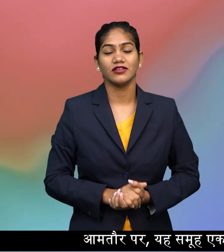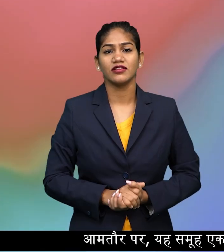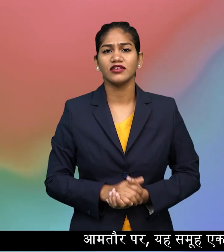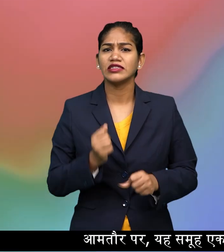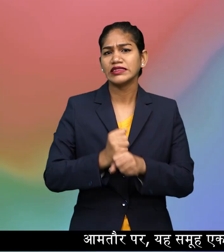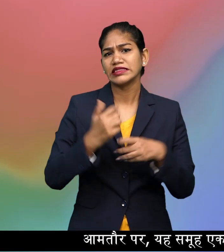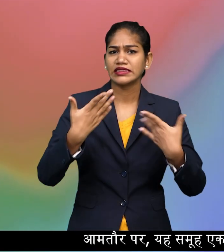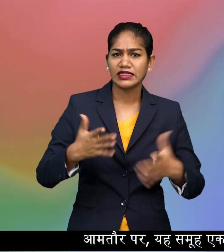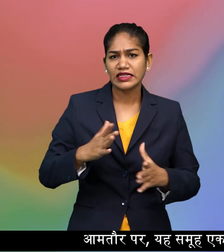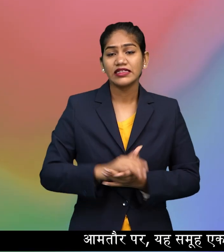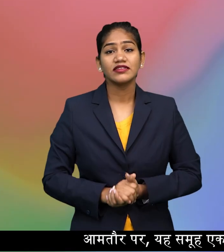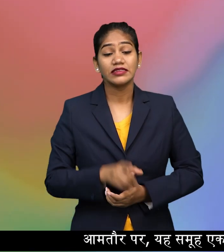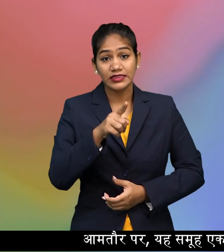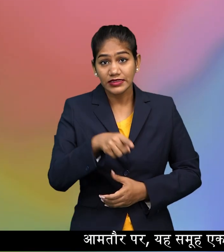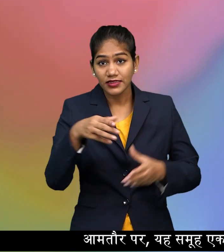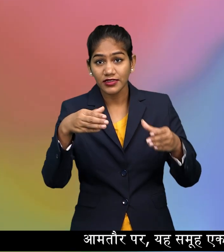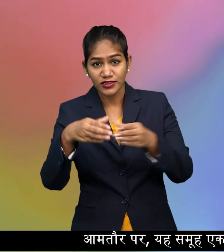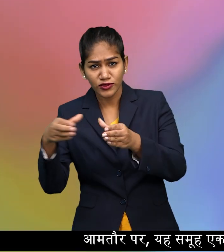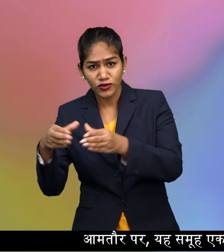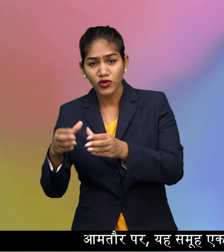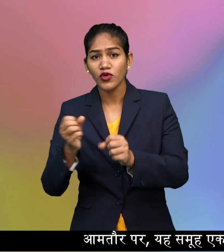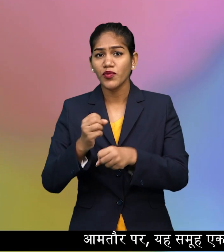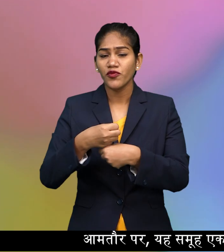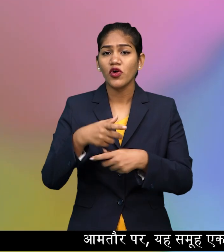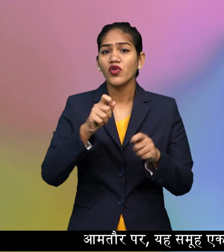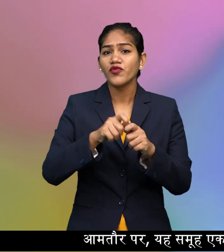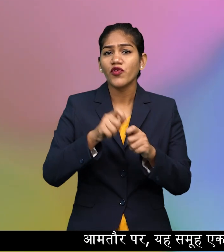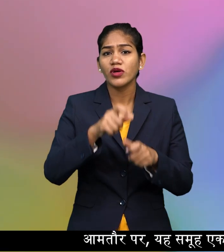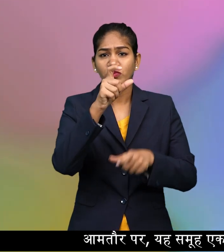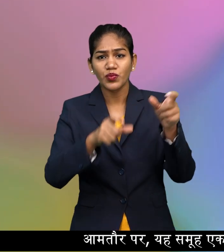आमतौर पर यह समूह एक समाज में कामकाजी आबादी बनाता है।